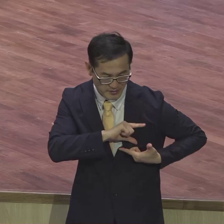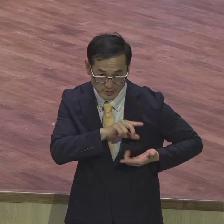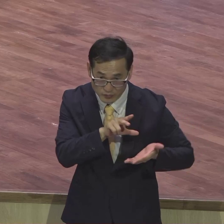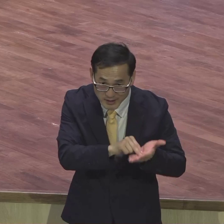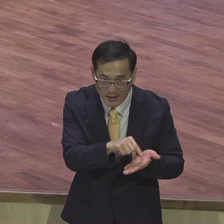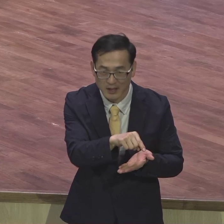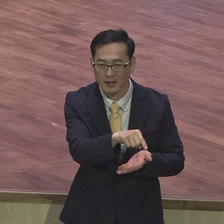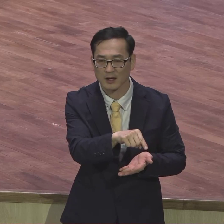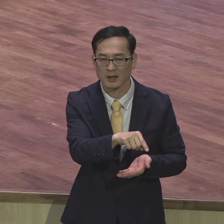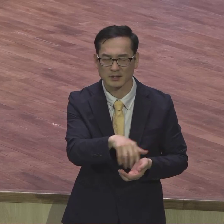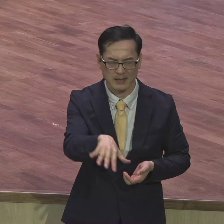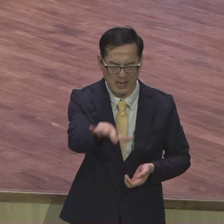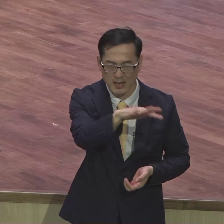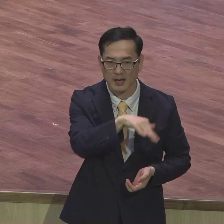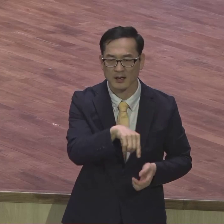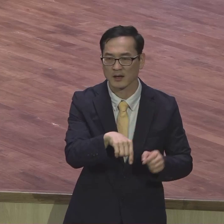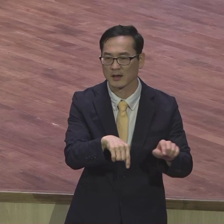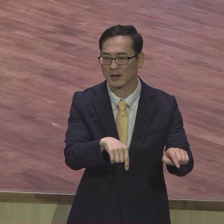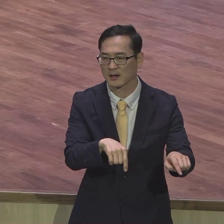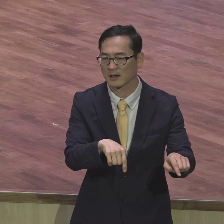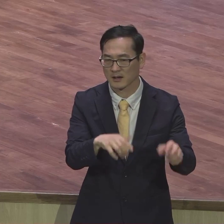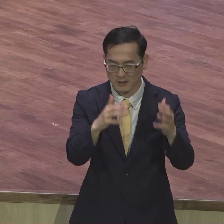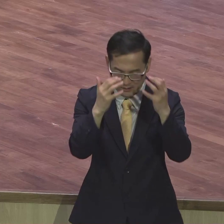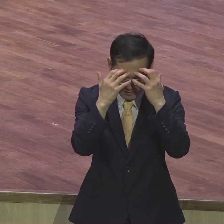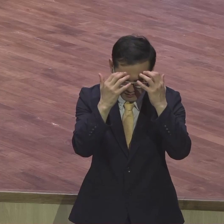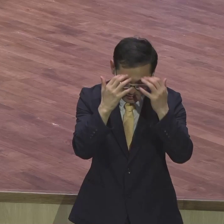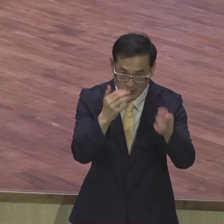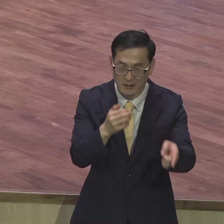힘들어하잖아요 딱 걸려가지고 사단이 가져준 거예요